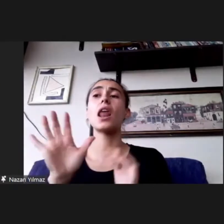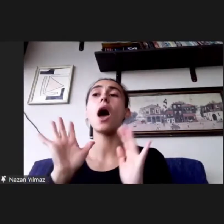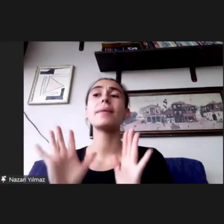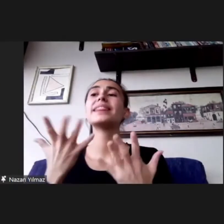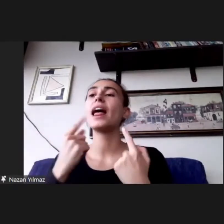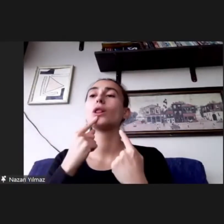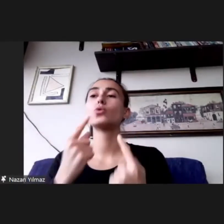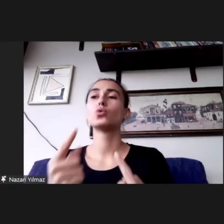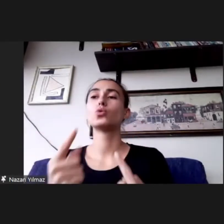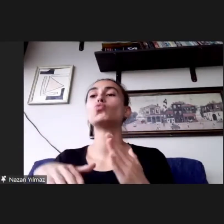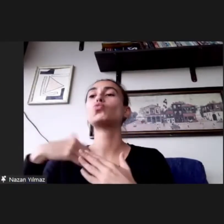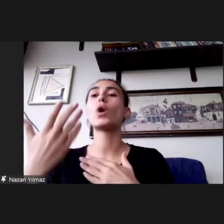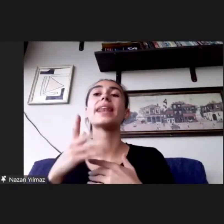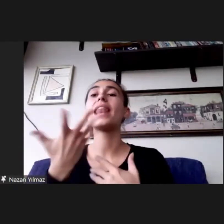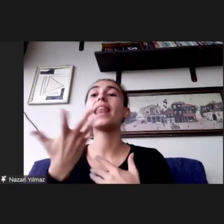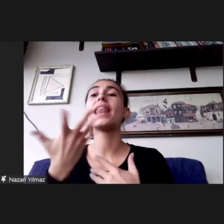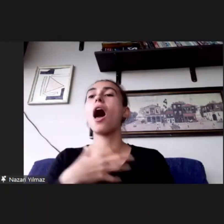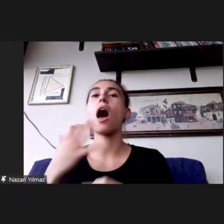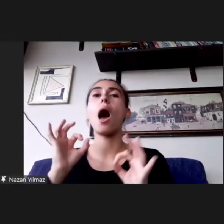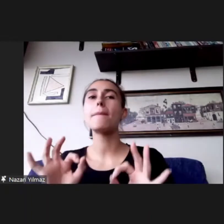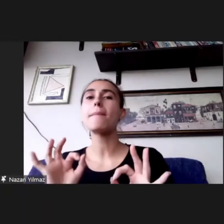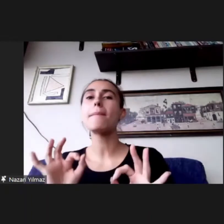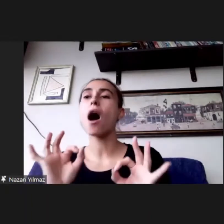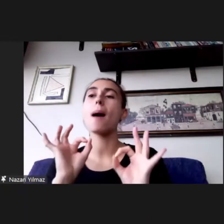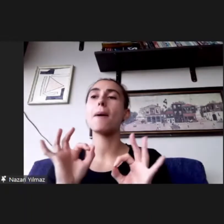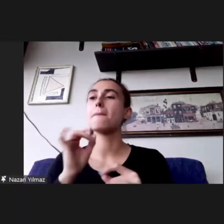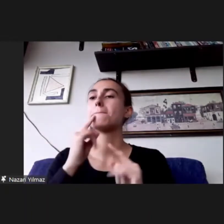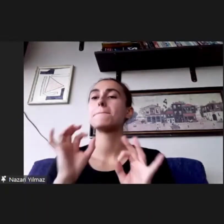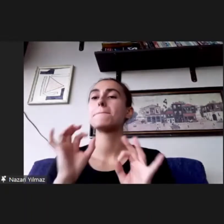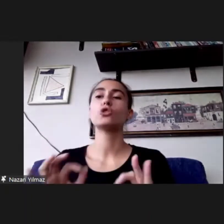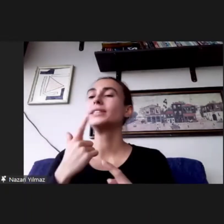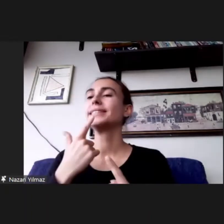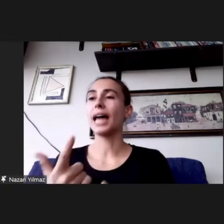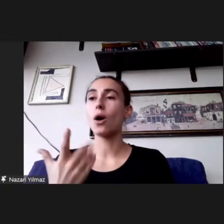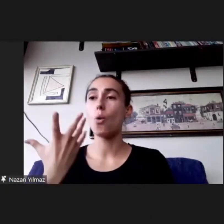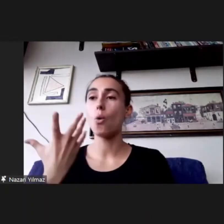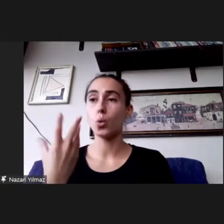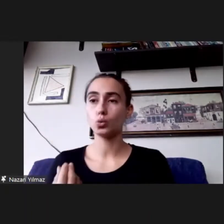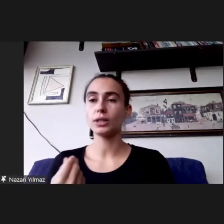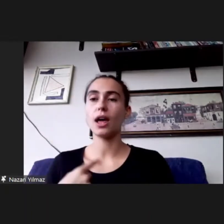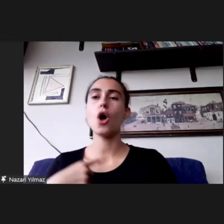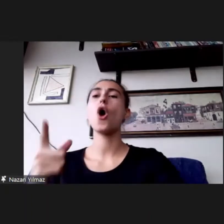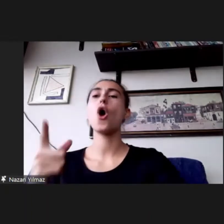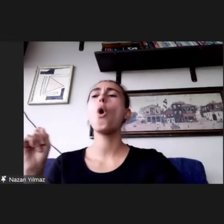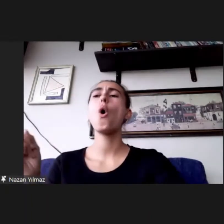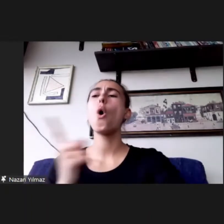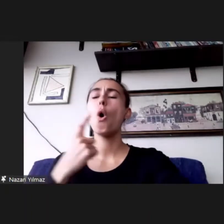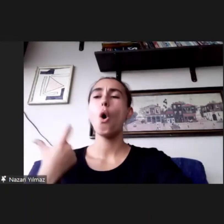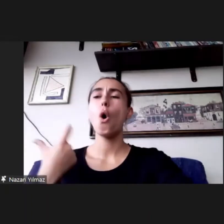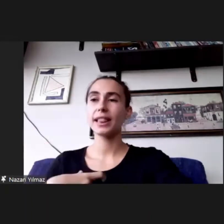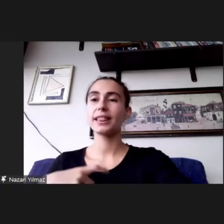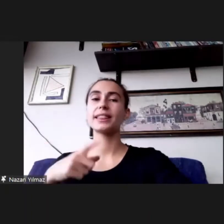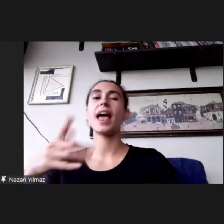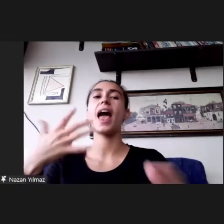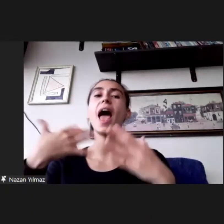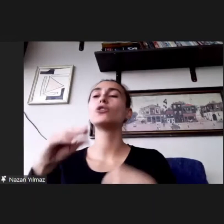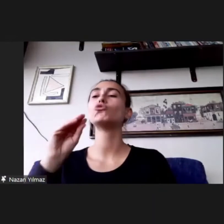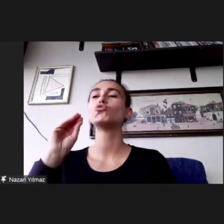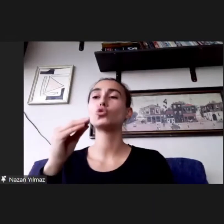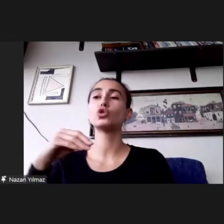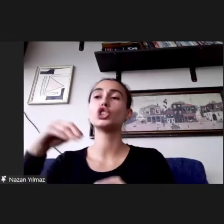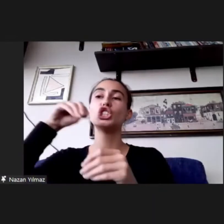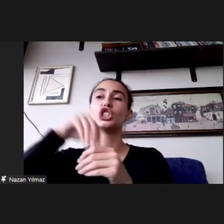işte sonrasında ne gibi amalar başlıyor diye düşünecek ve soracak olursak da özetle engelli çocuğun